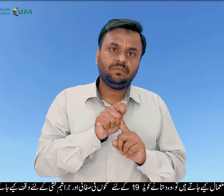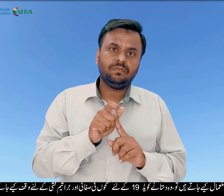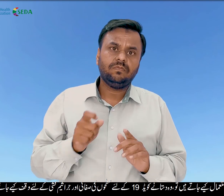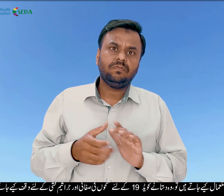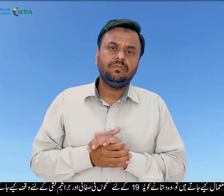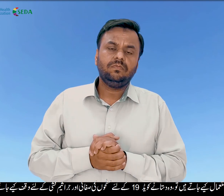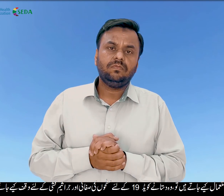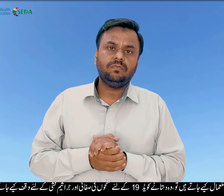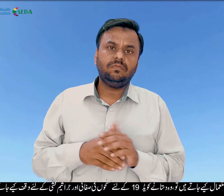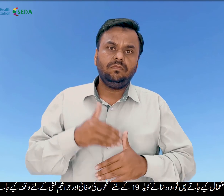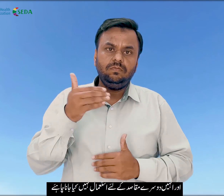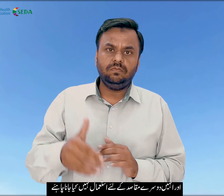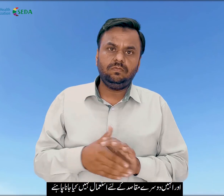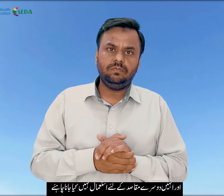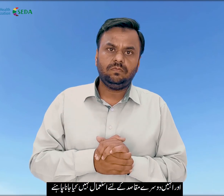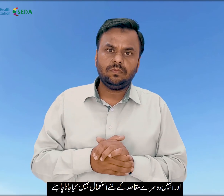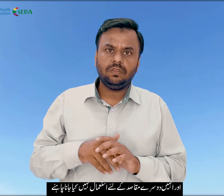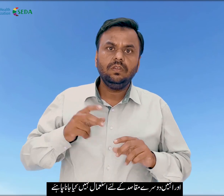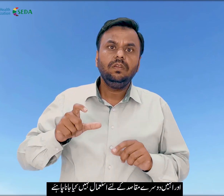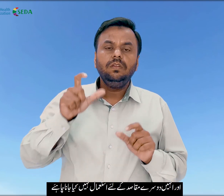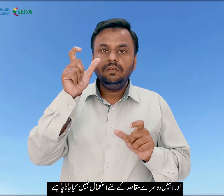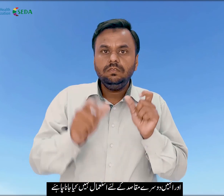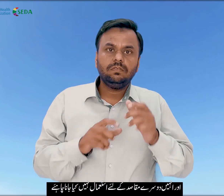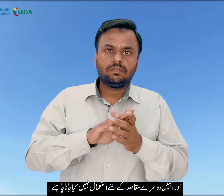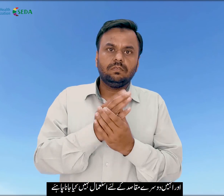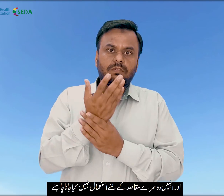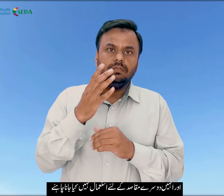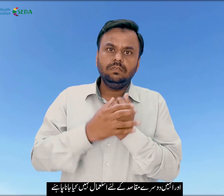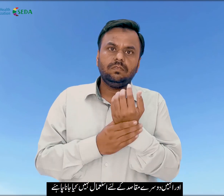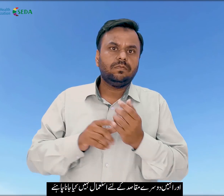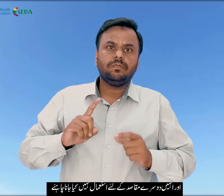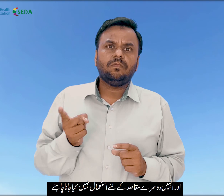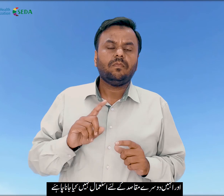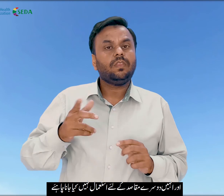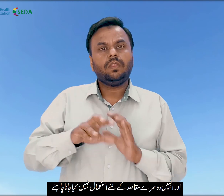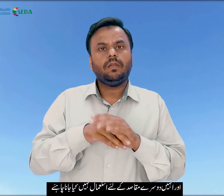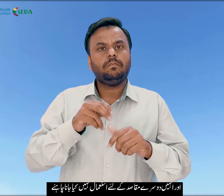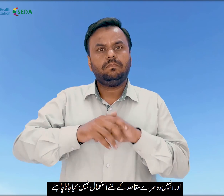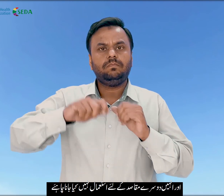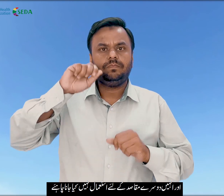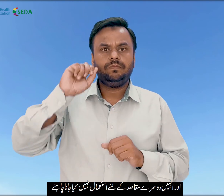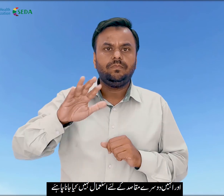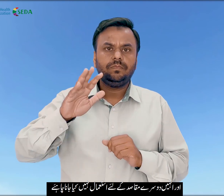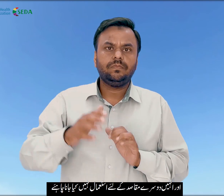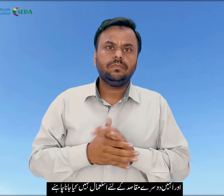چاہیے، اور انہیں دوسرے مقاصد کے لیے استعمال نہیں کیا جانا چاہیے۔